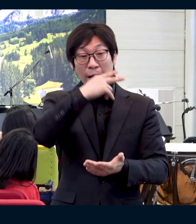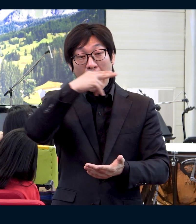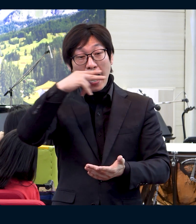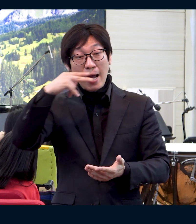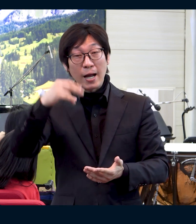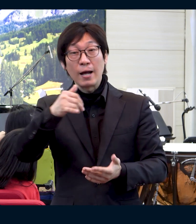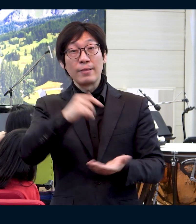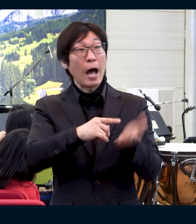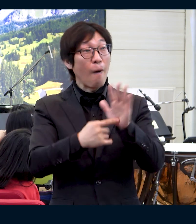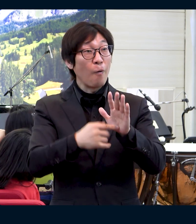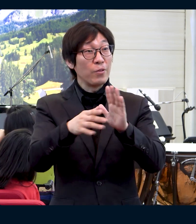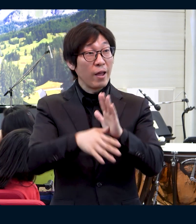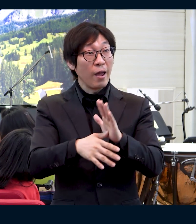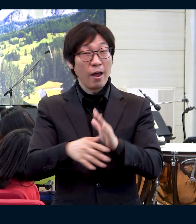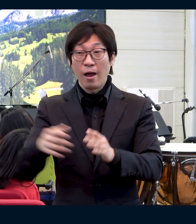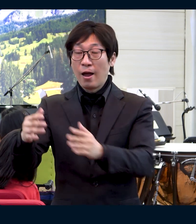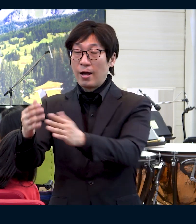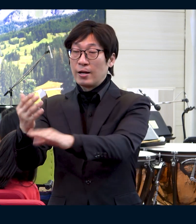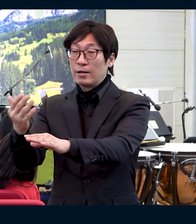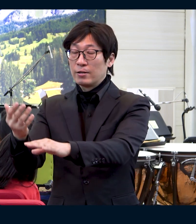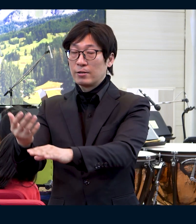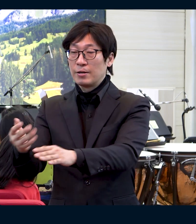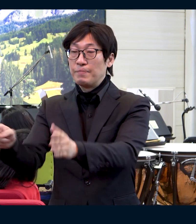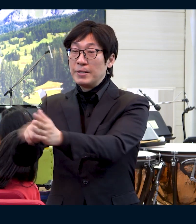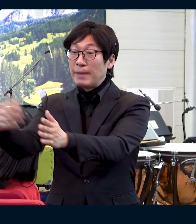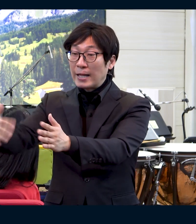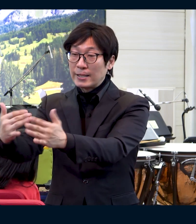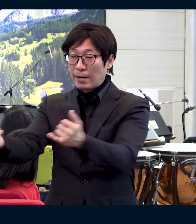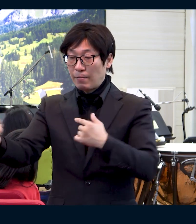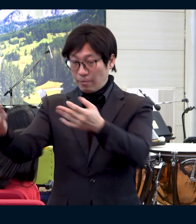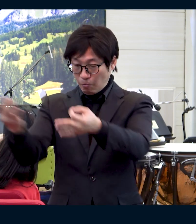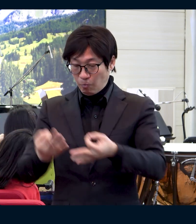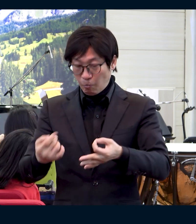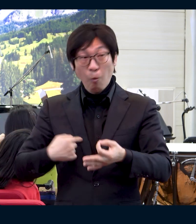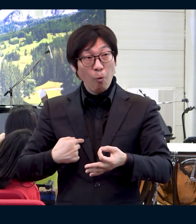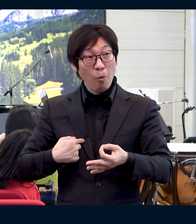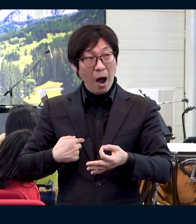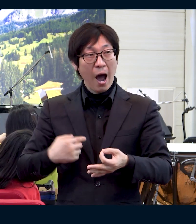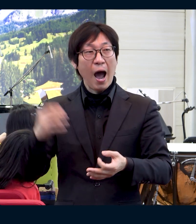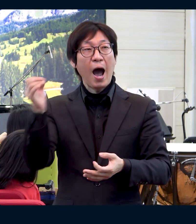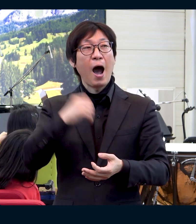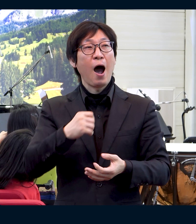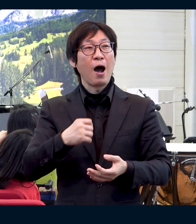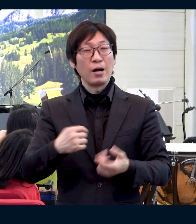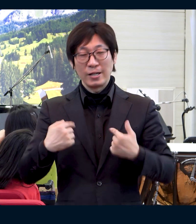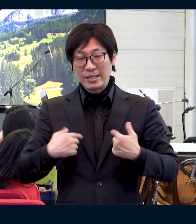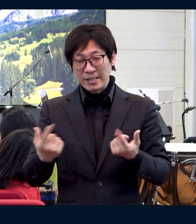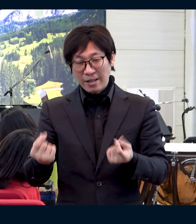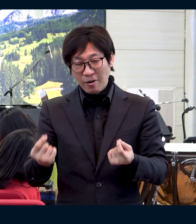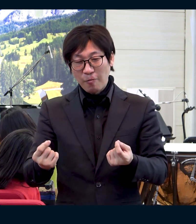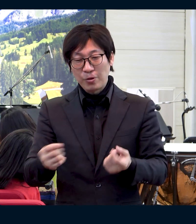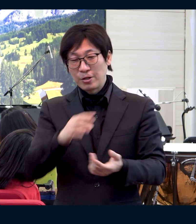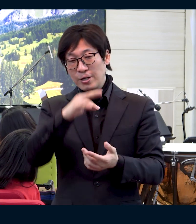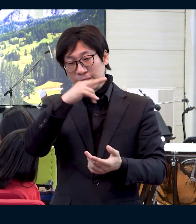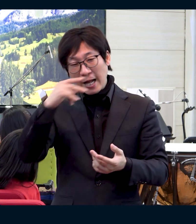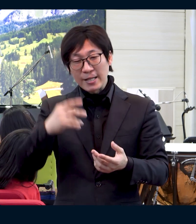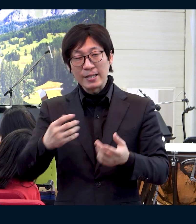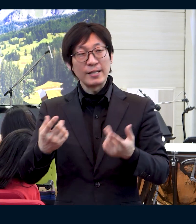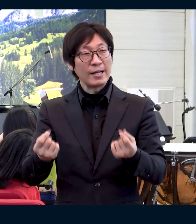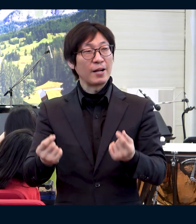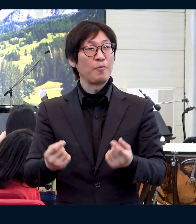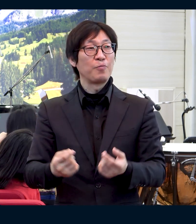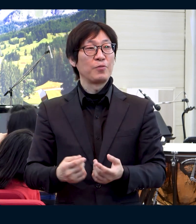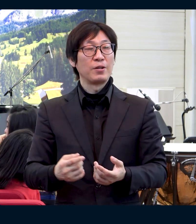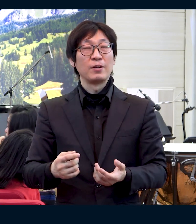그 교회를 나도 가고 싶다. 당신이 가는 교회, 당신이 말했으면 나도 그곳에 가고 싶다. 이렇게 고백을 할 수